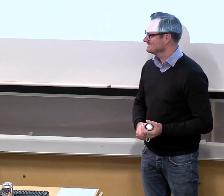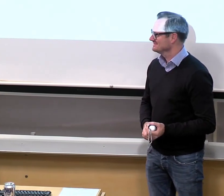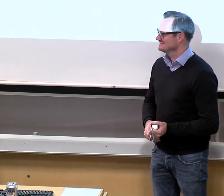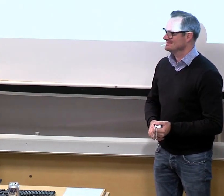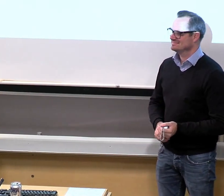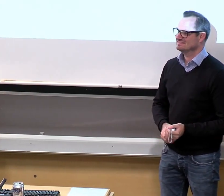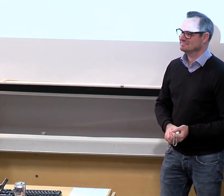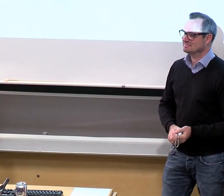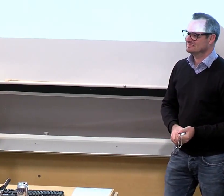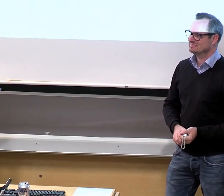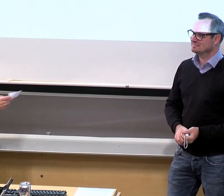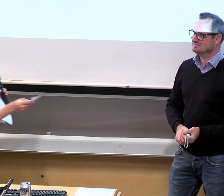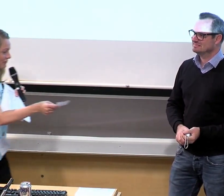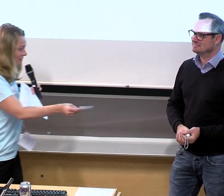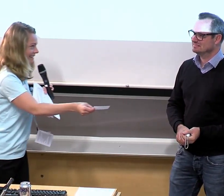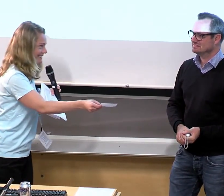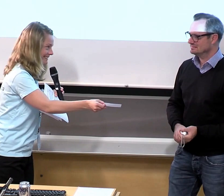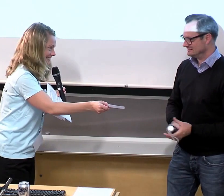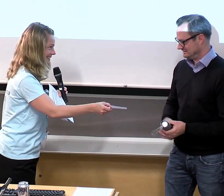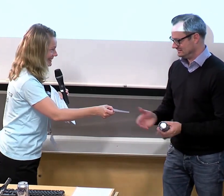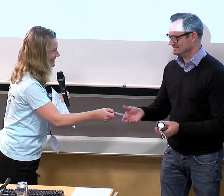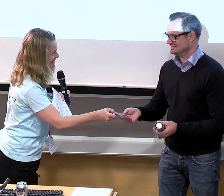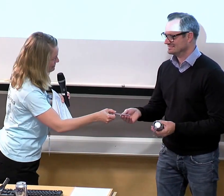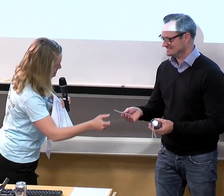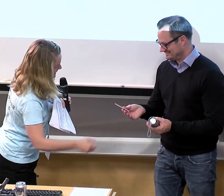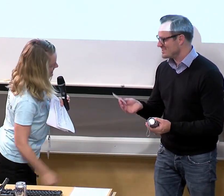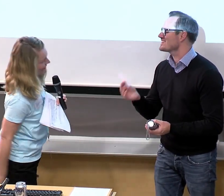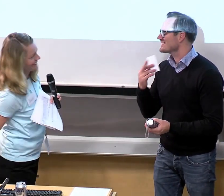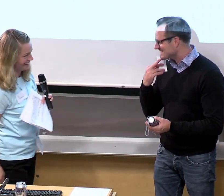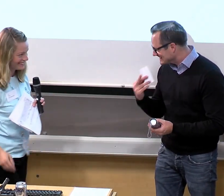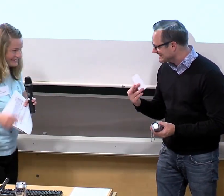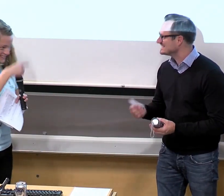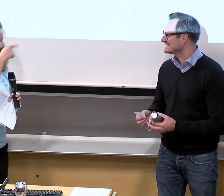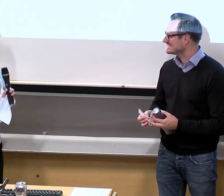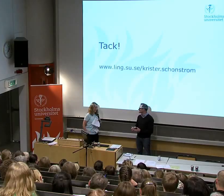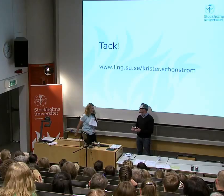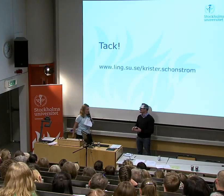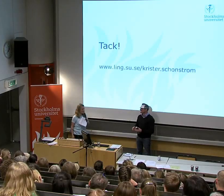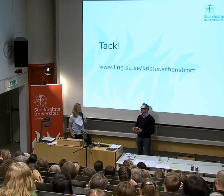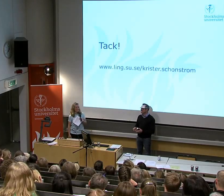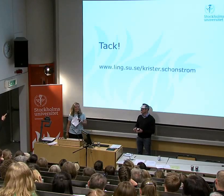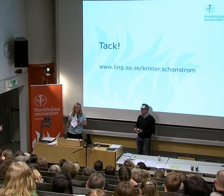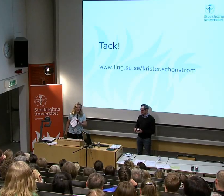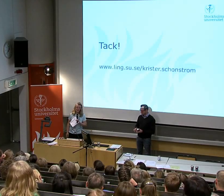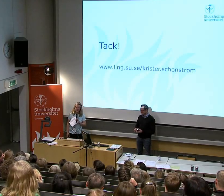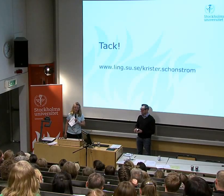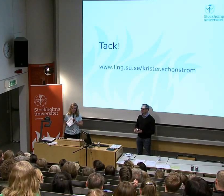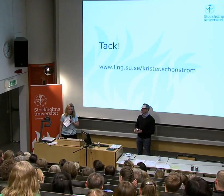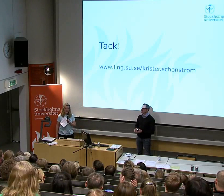Och självklart en kaffebiljett till forskar, ja, till kaféet där borta. Och